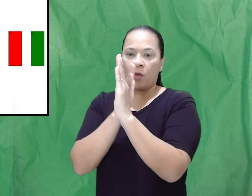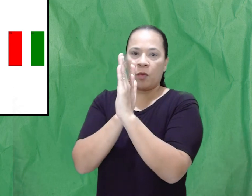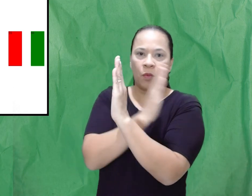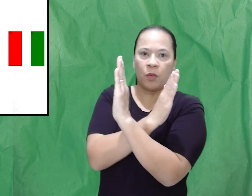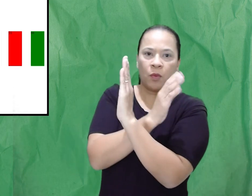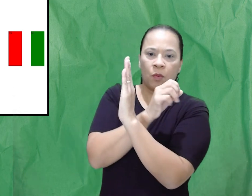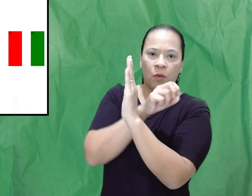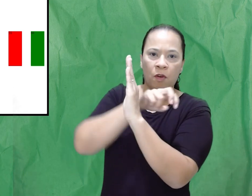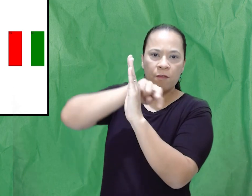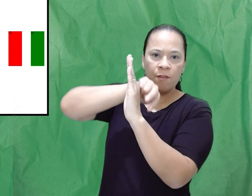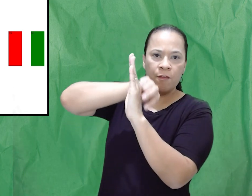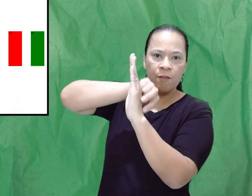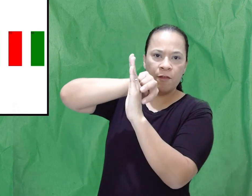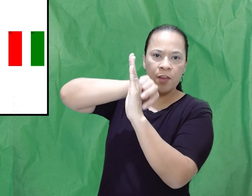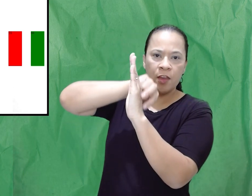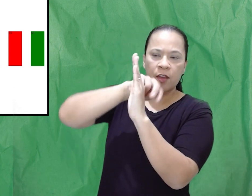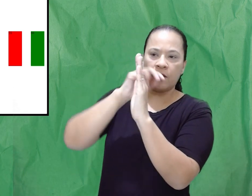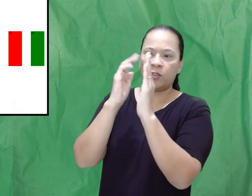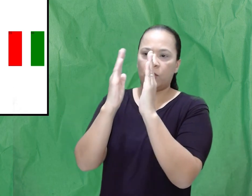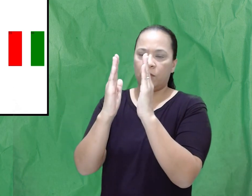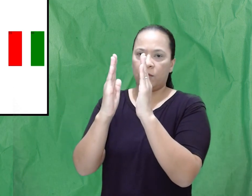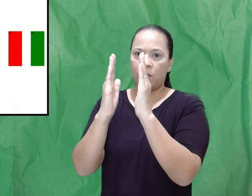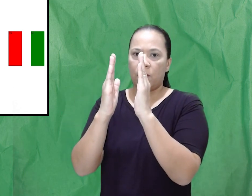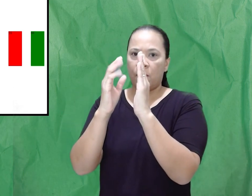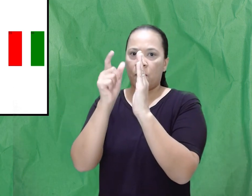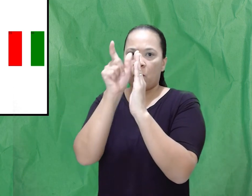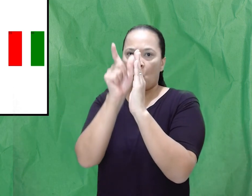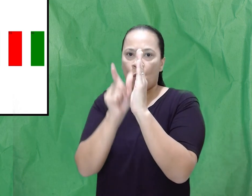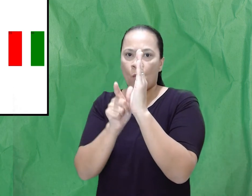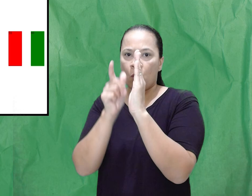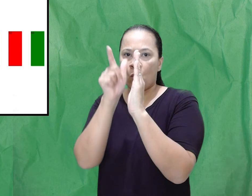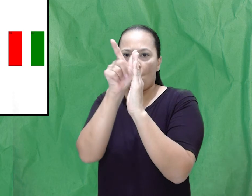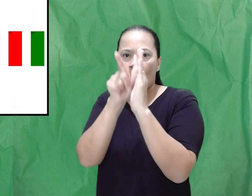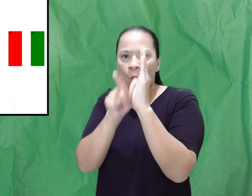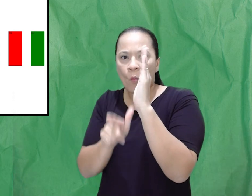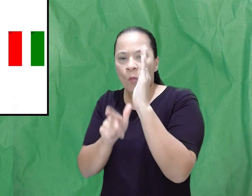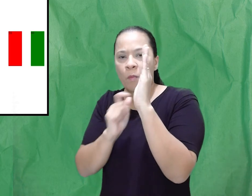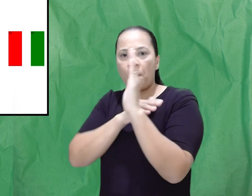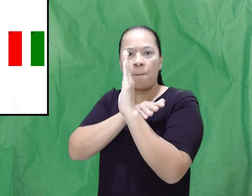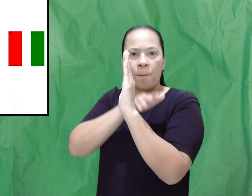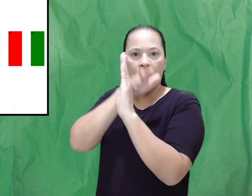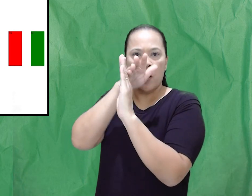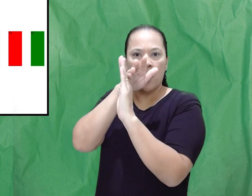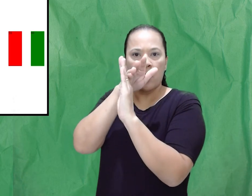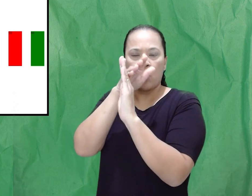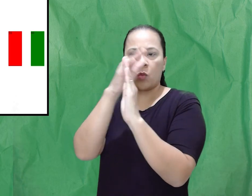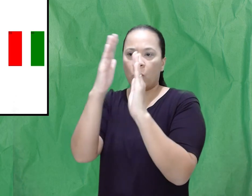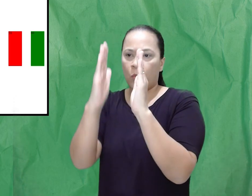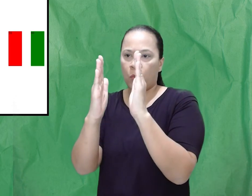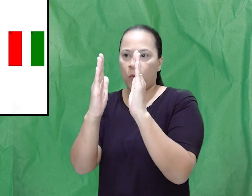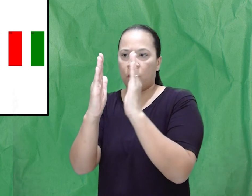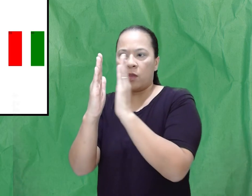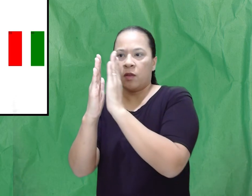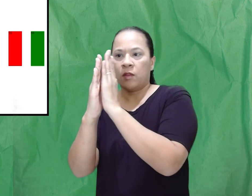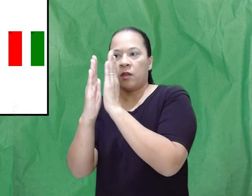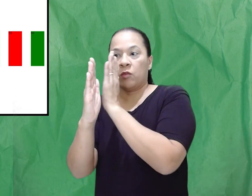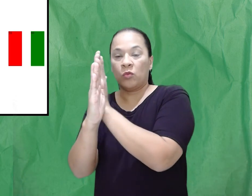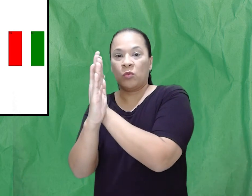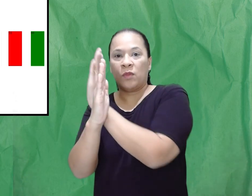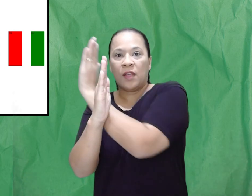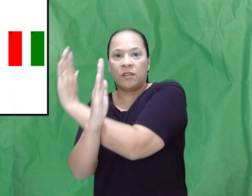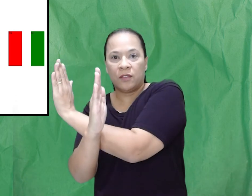entre os elementos fiquem o mesmo espaço, eu posso utilizar Spatial Audio. Ou então eu